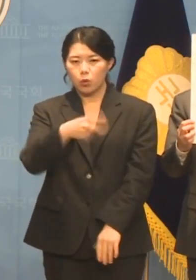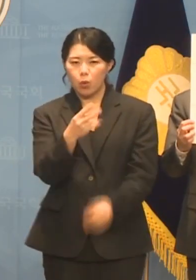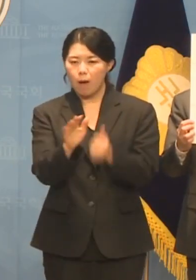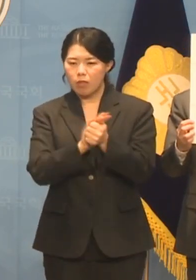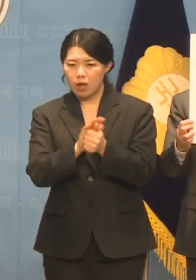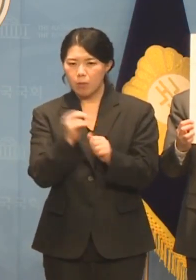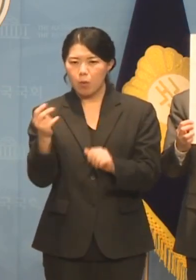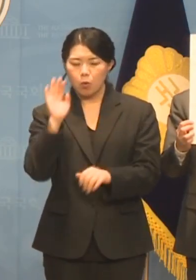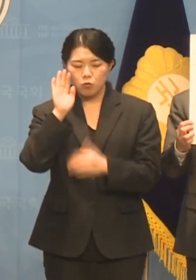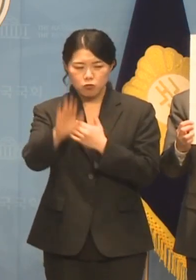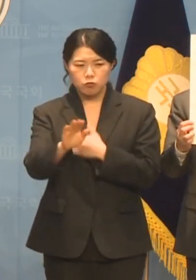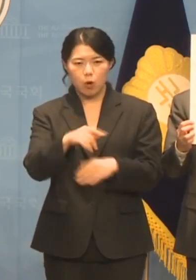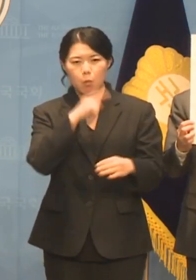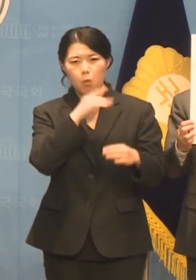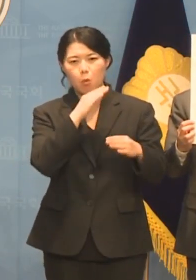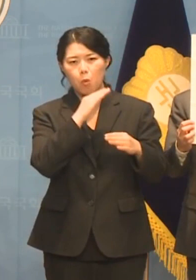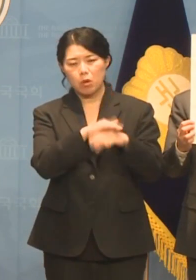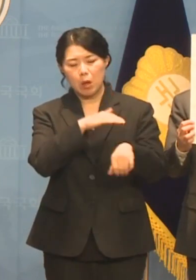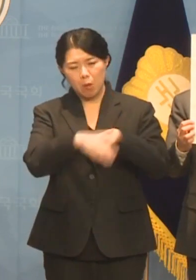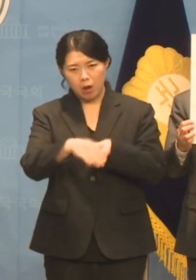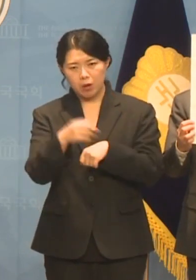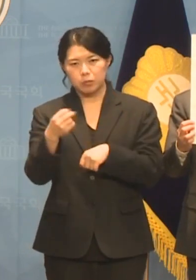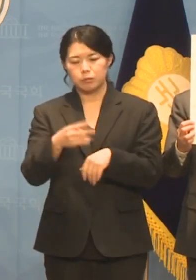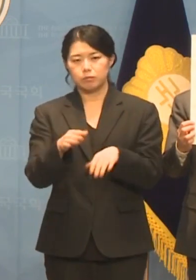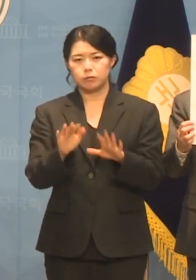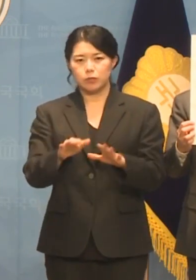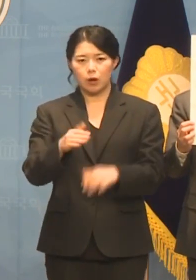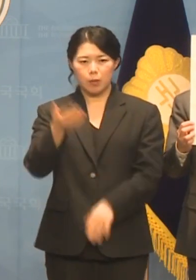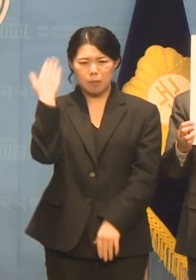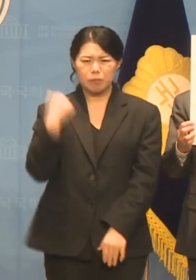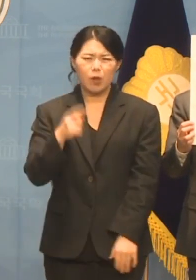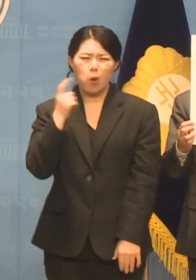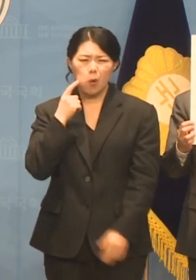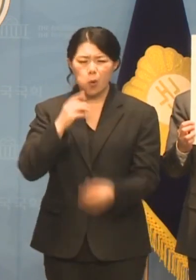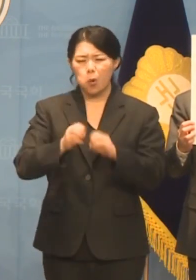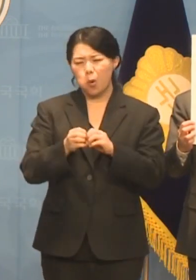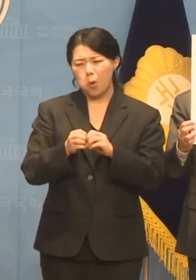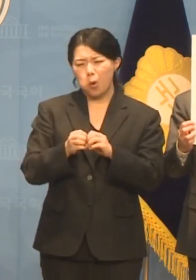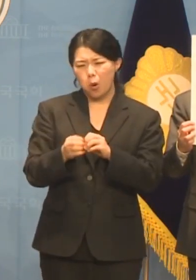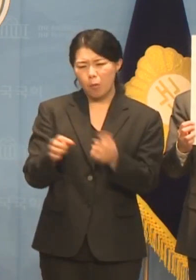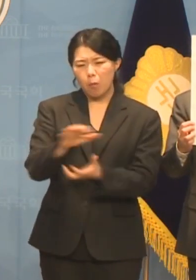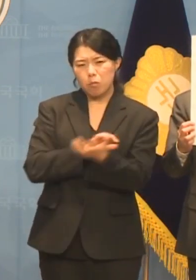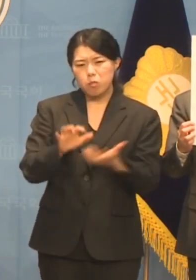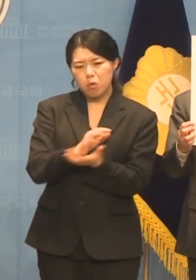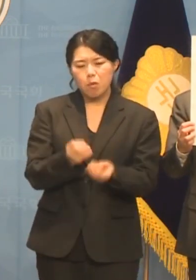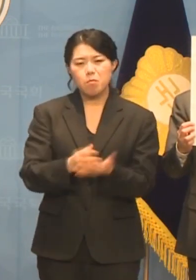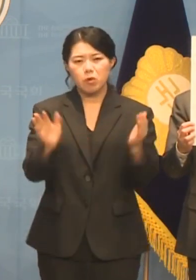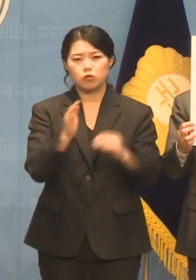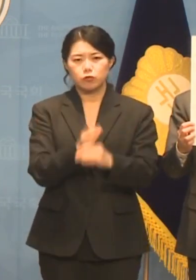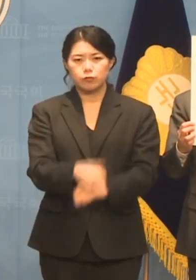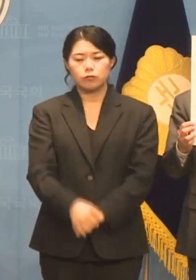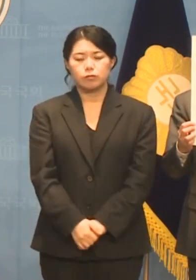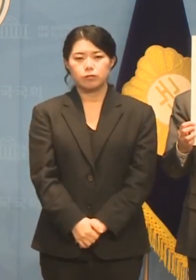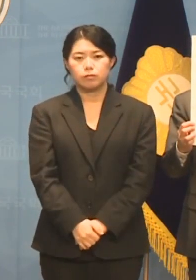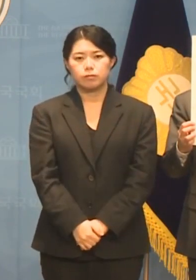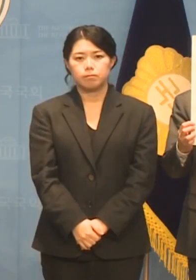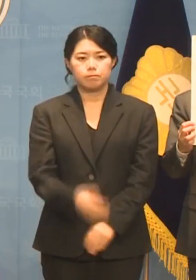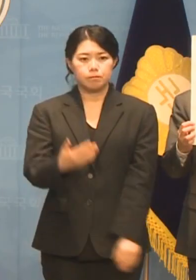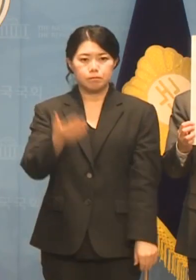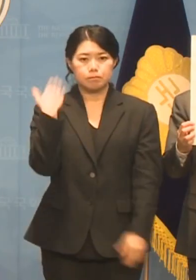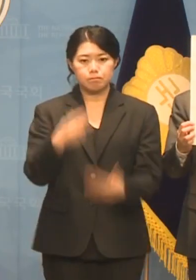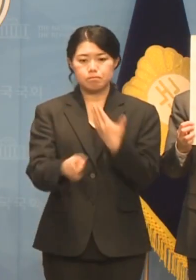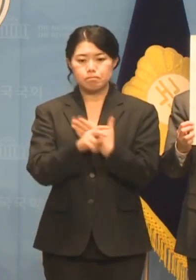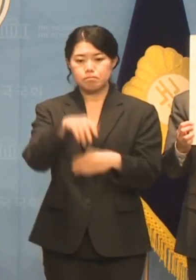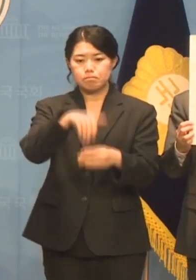인육, 공사나 아동 인시 매매 등 기존의 허위 음모론을 결합한 내용을 무차별적으로 유포하고 있습니다. 기존의